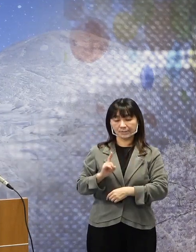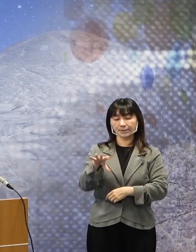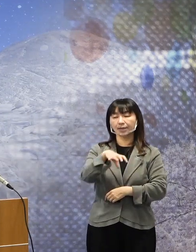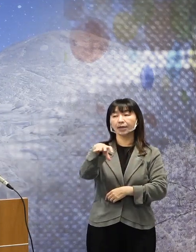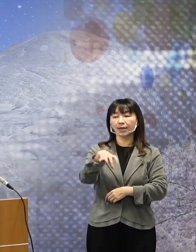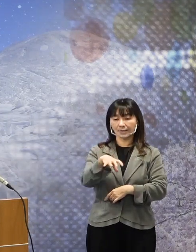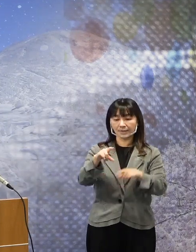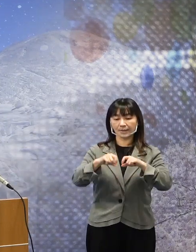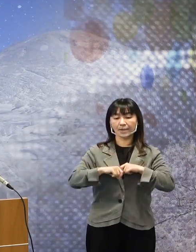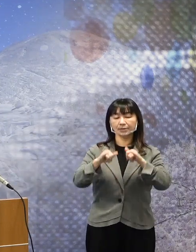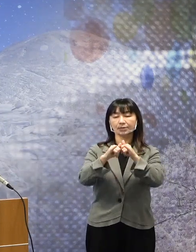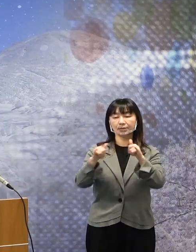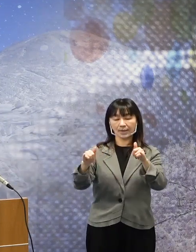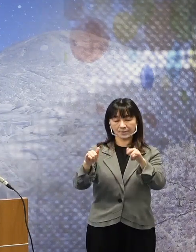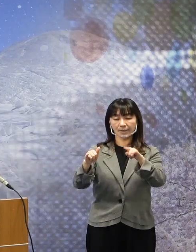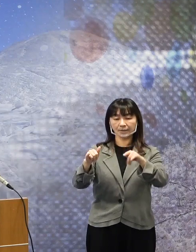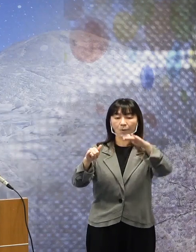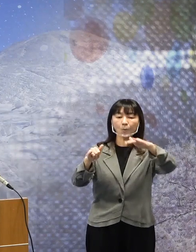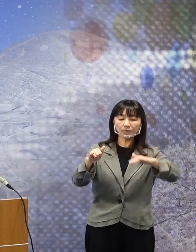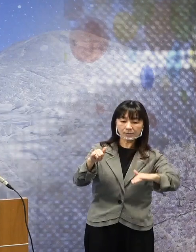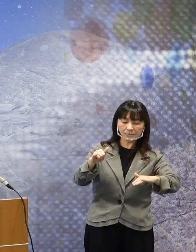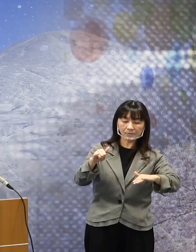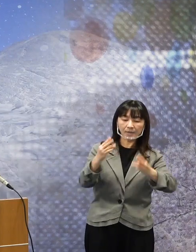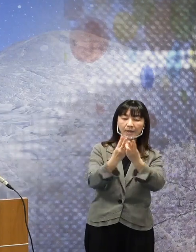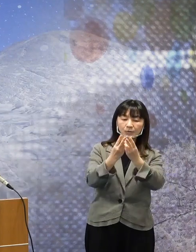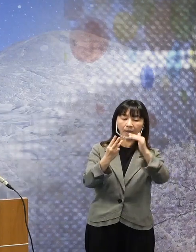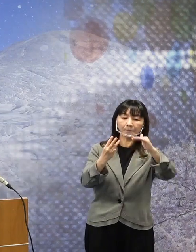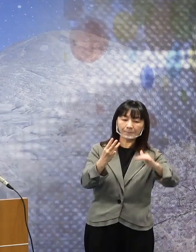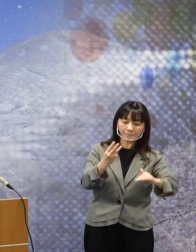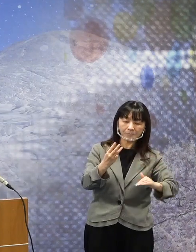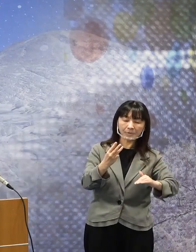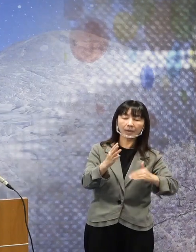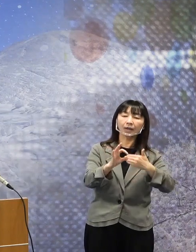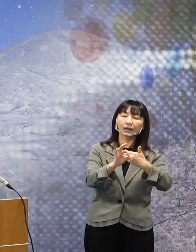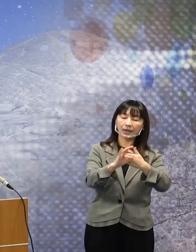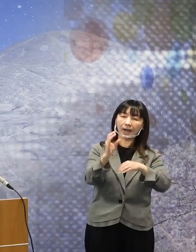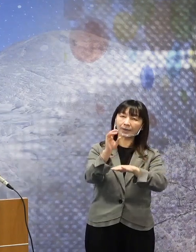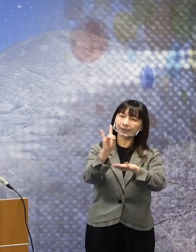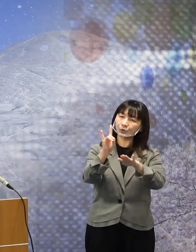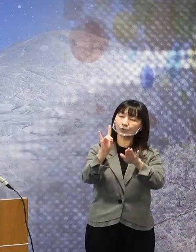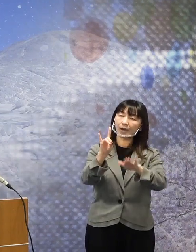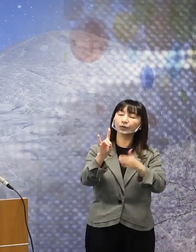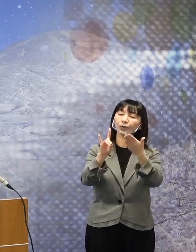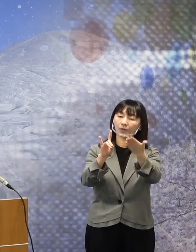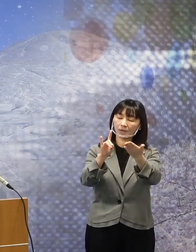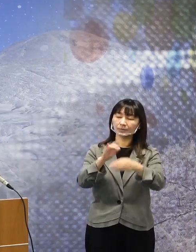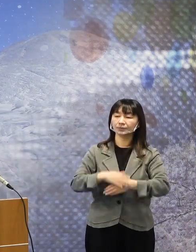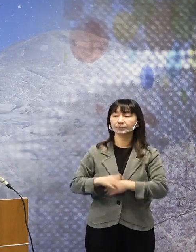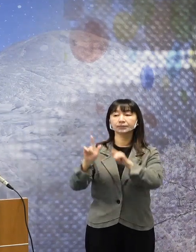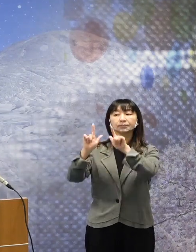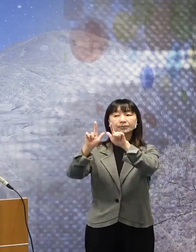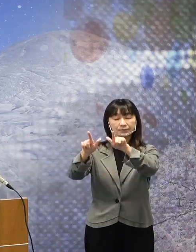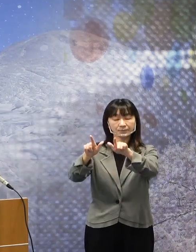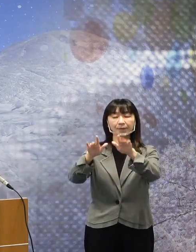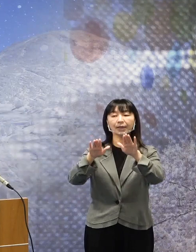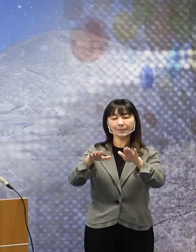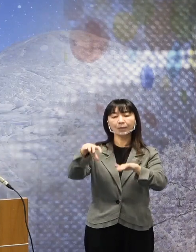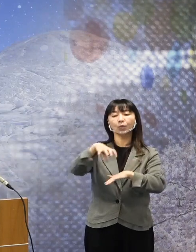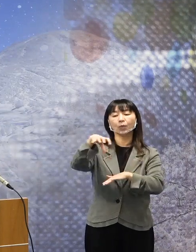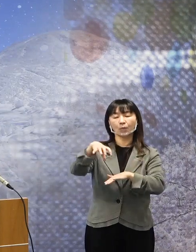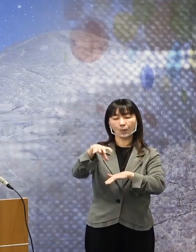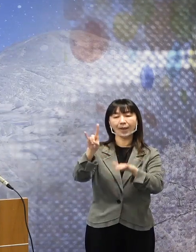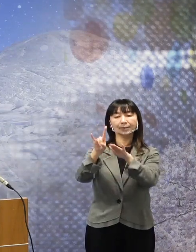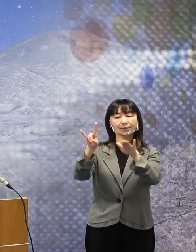感染者数に落ちてきたらというそういう基準みたいなものって何かと思いますか。 今の段階で基準を持つわけではありません